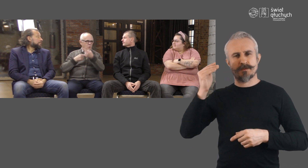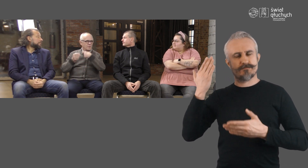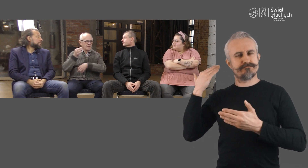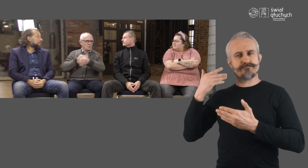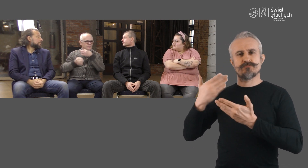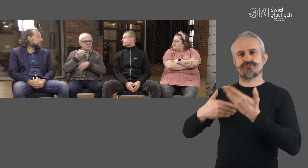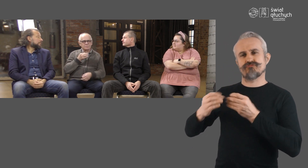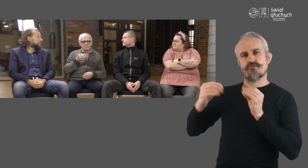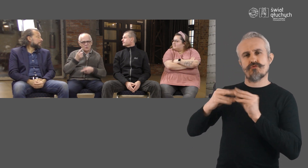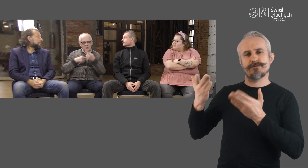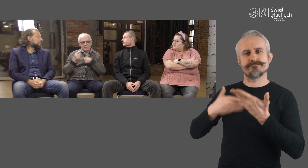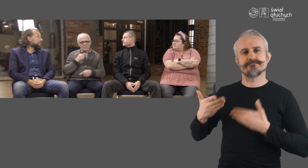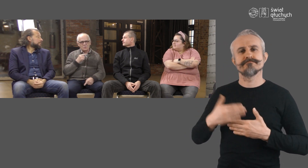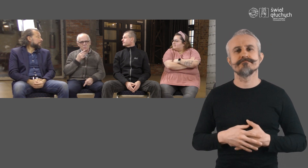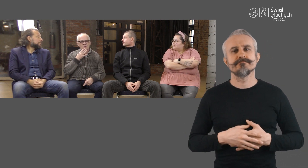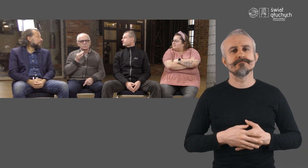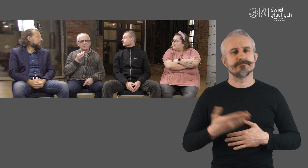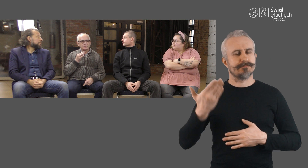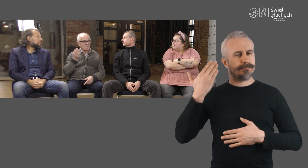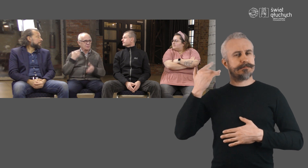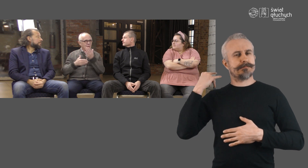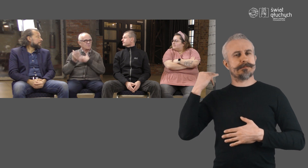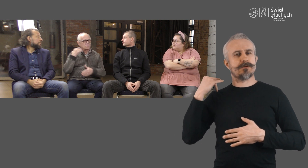Mój znajomy opowiadał mi, że